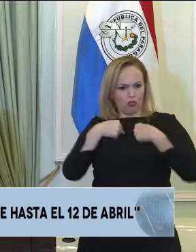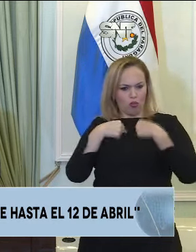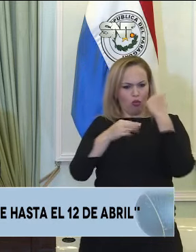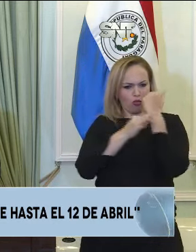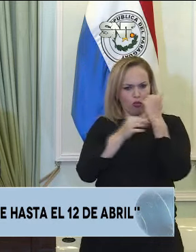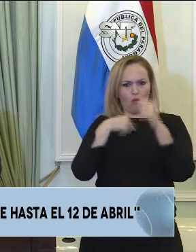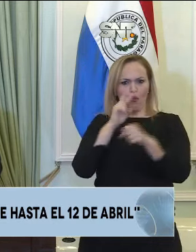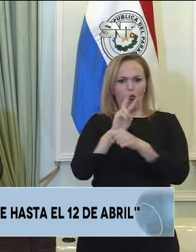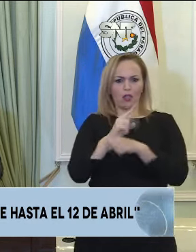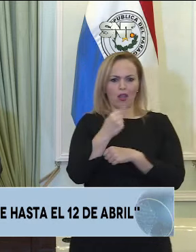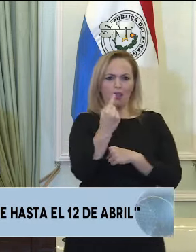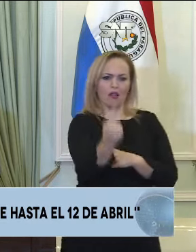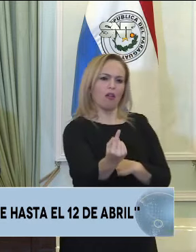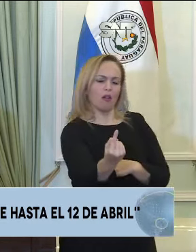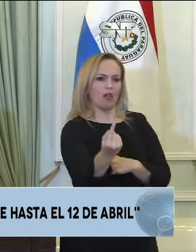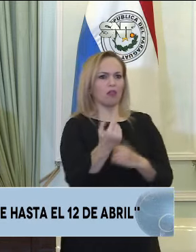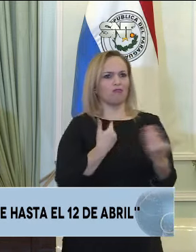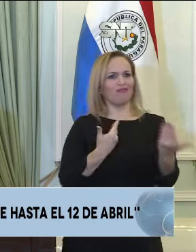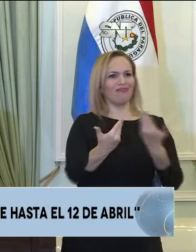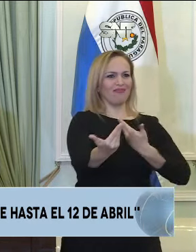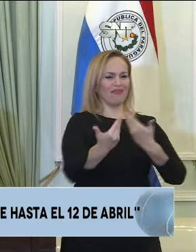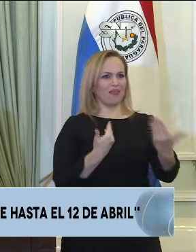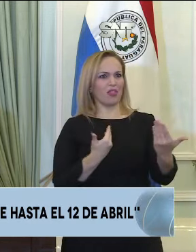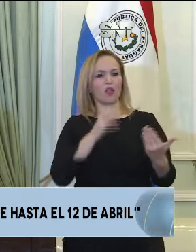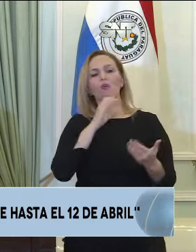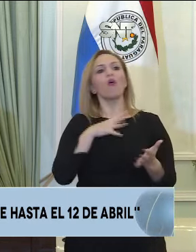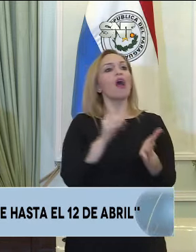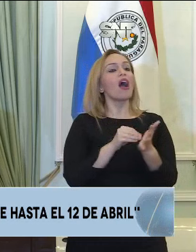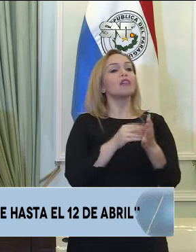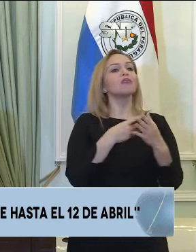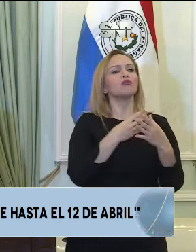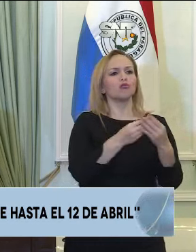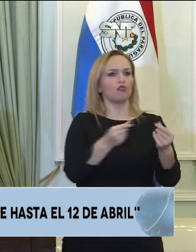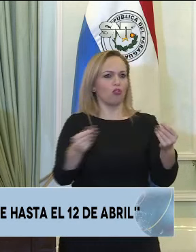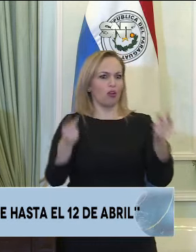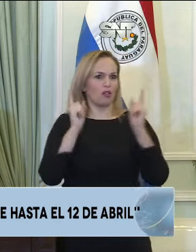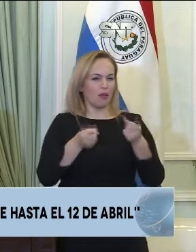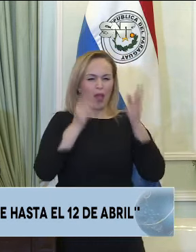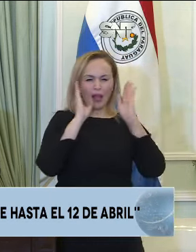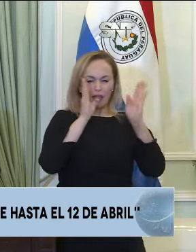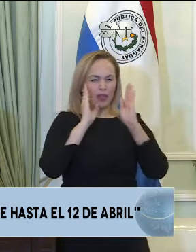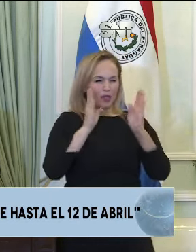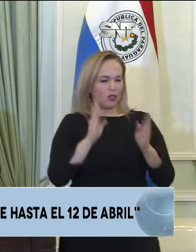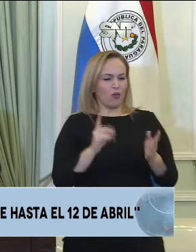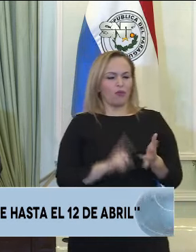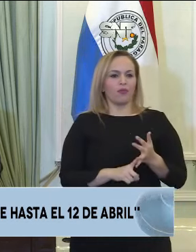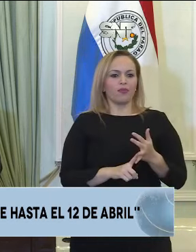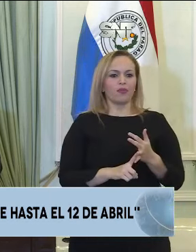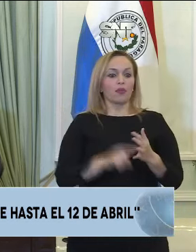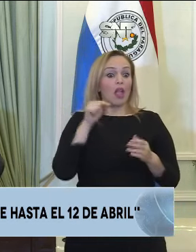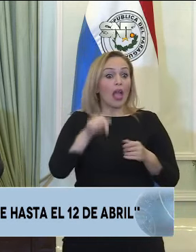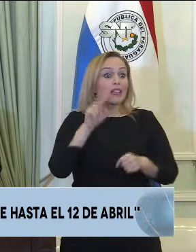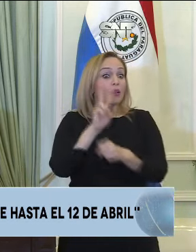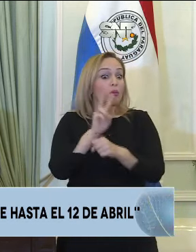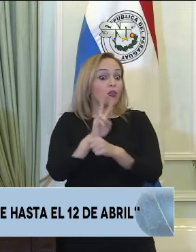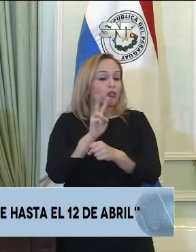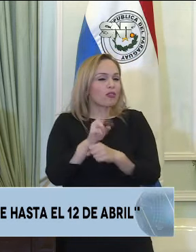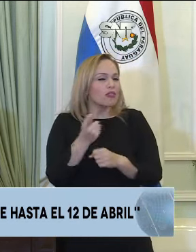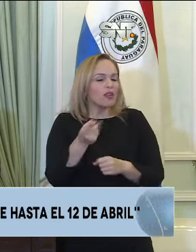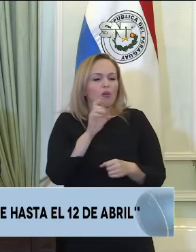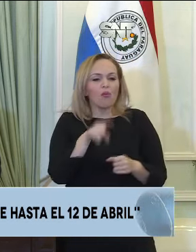infecciones respiratorias. En lo que hace a la protección del personal, también quiero enfatizar el hecho de que esta protección, las